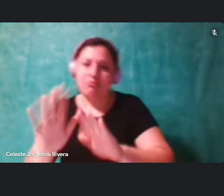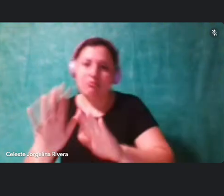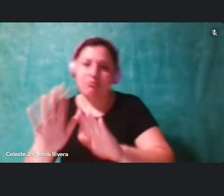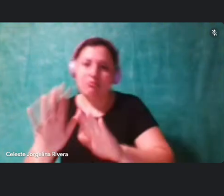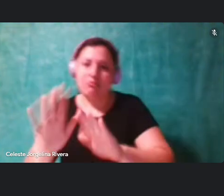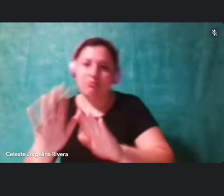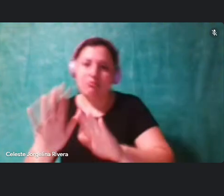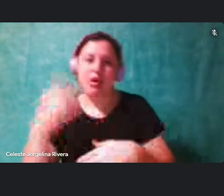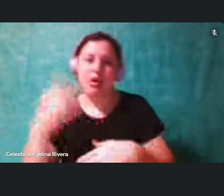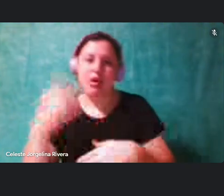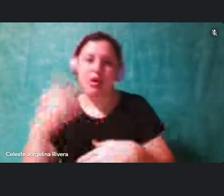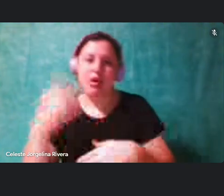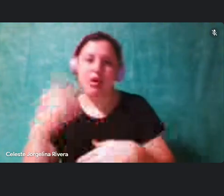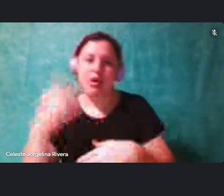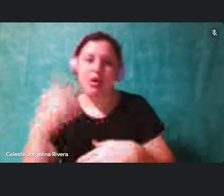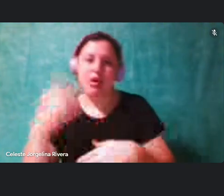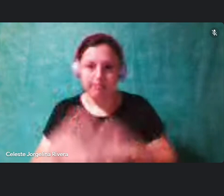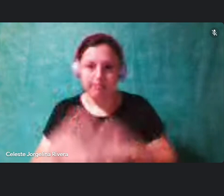la clase de consulta,